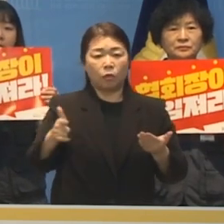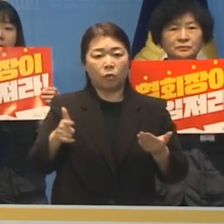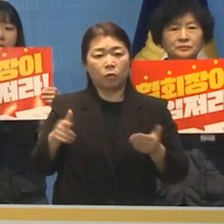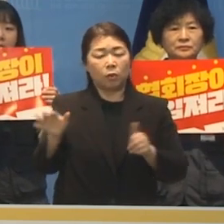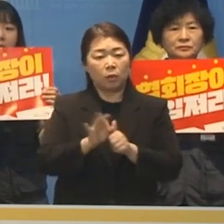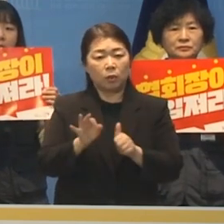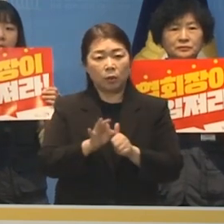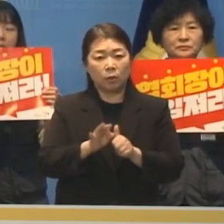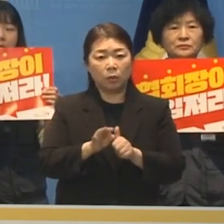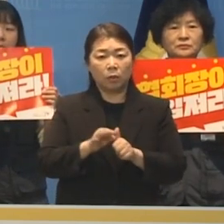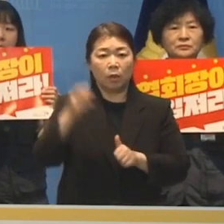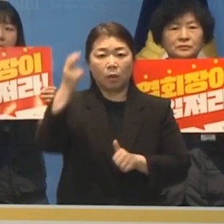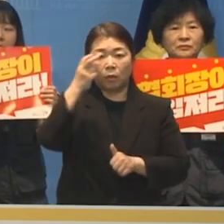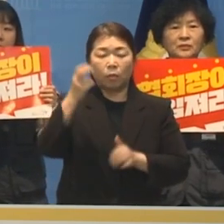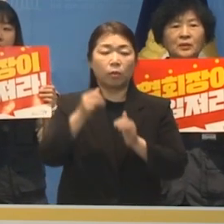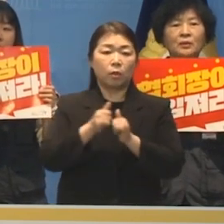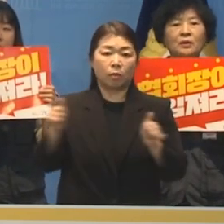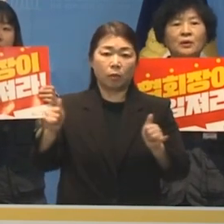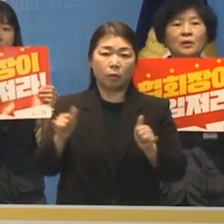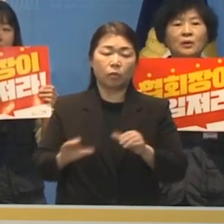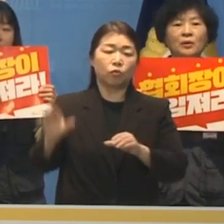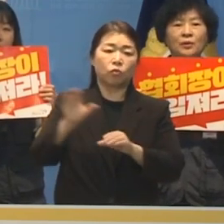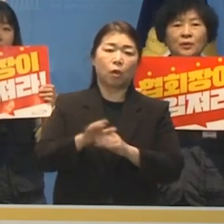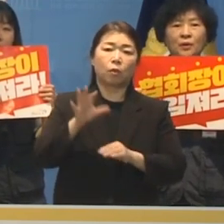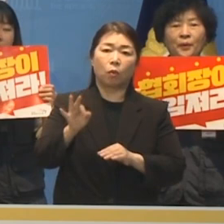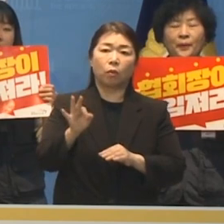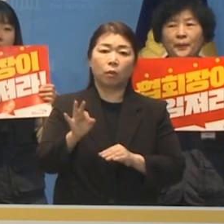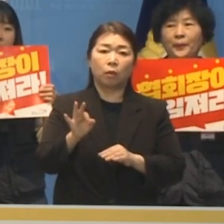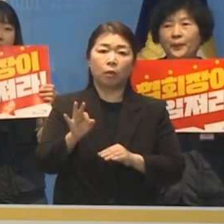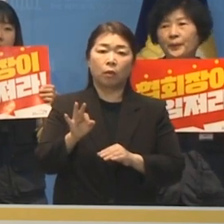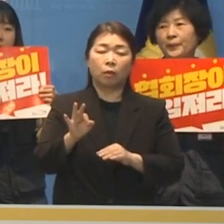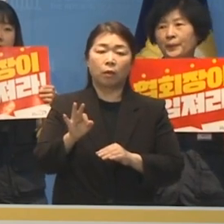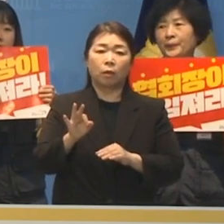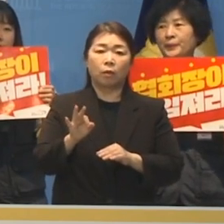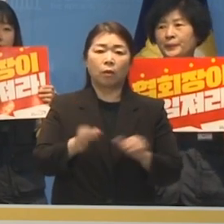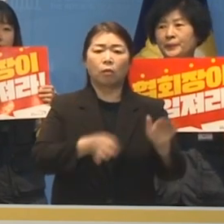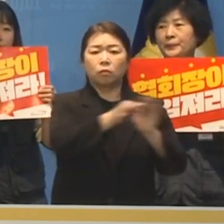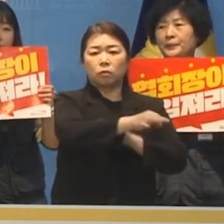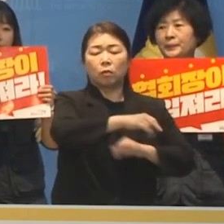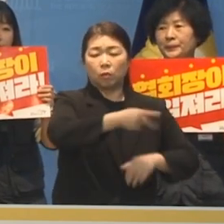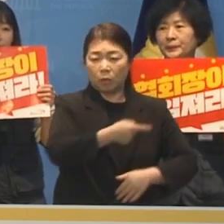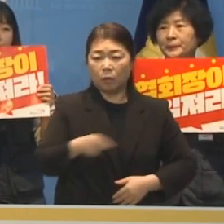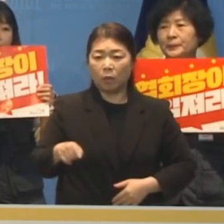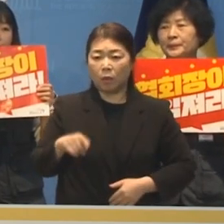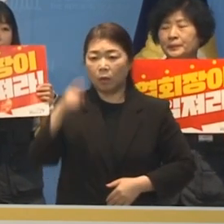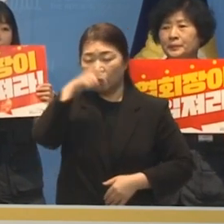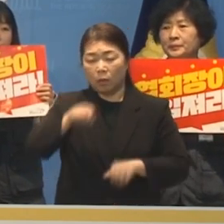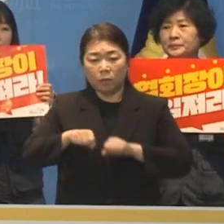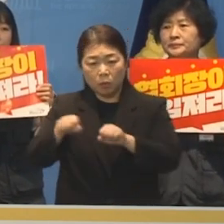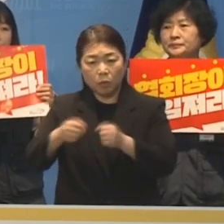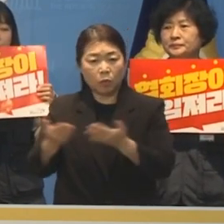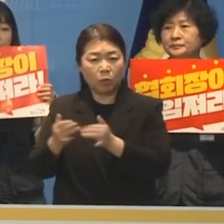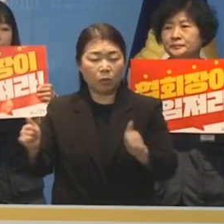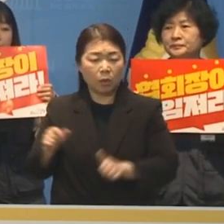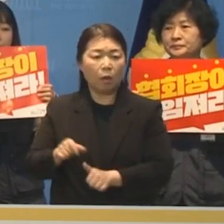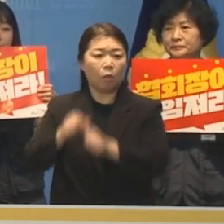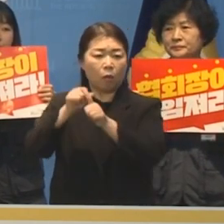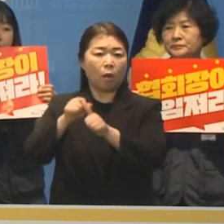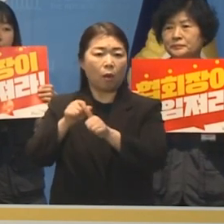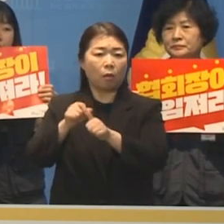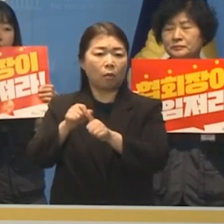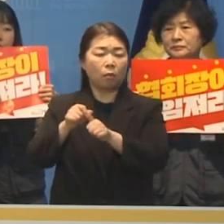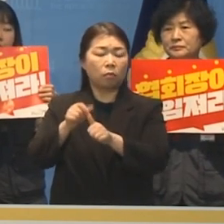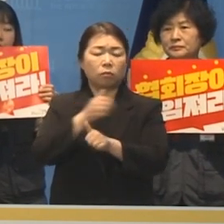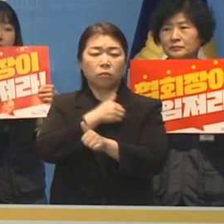용역 경비원의 이 추가 비용만 하더라도 우리 미화 노동자들의 고용을 하고도 남는